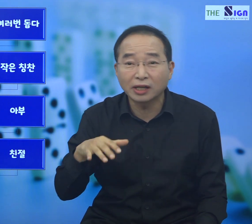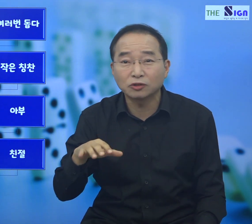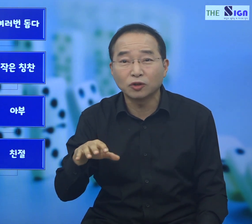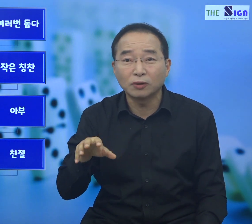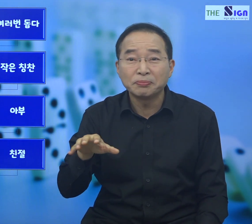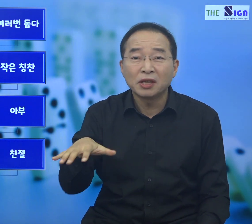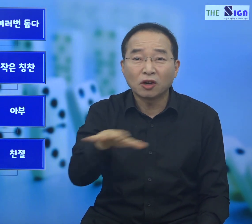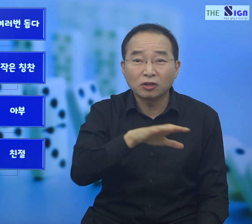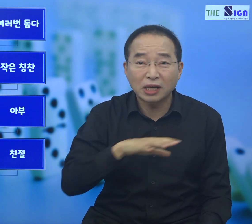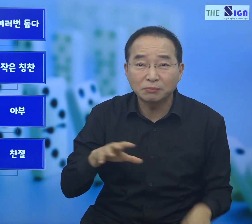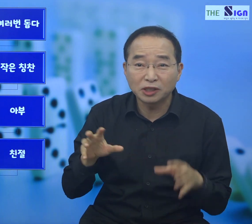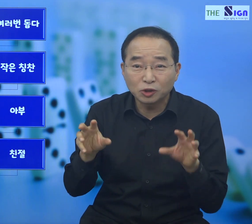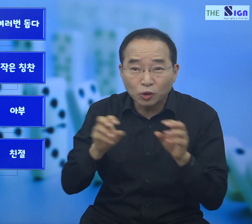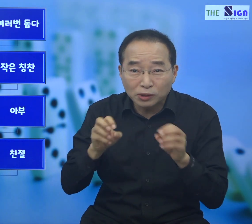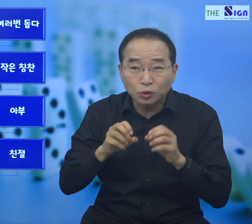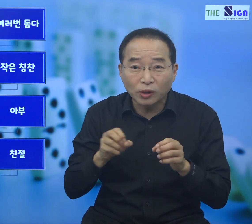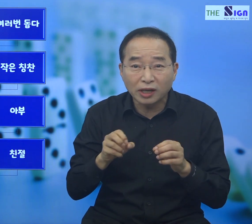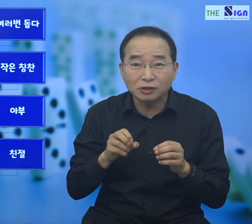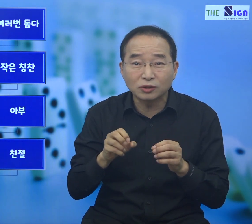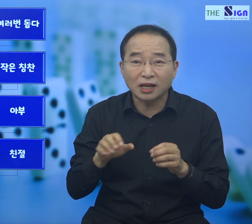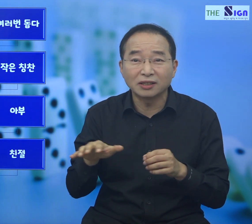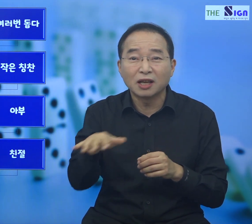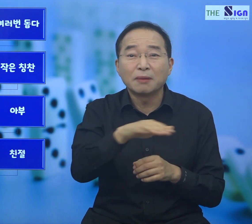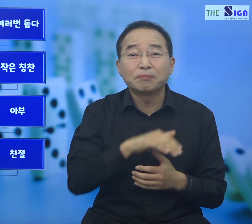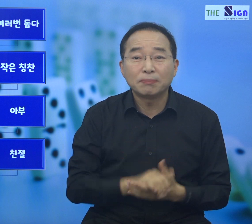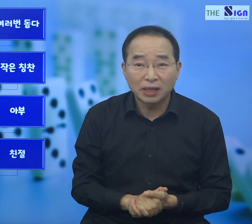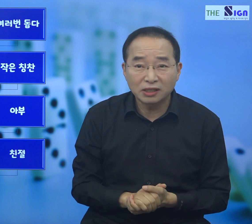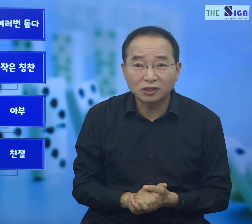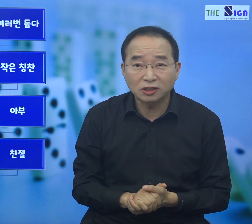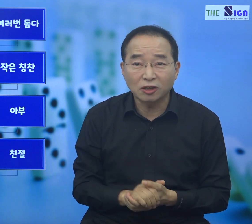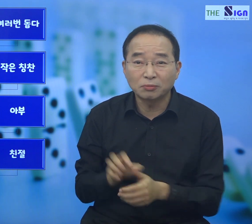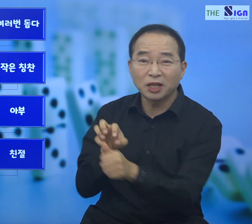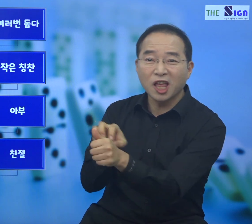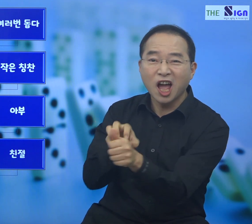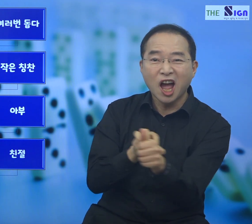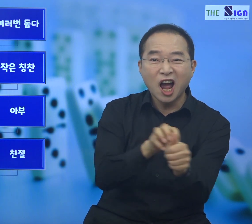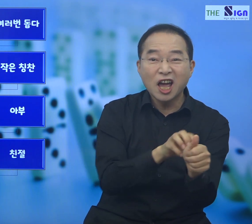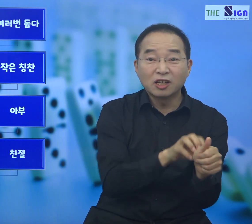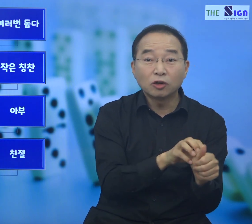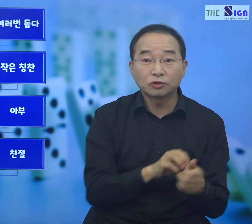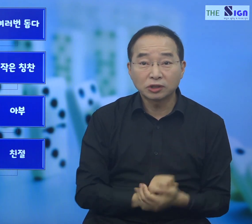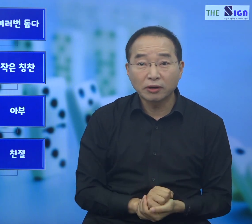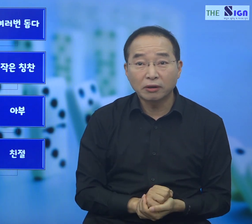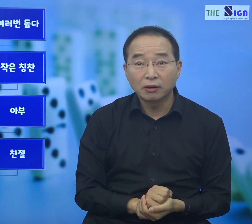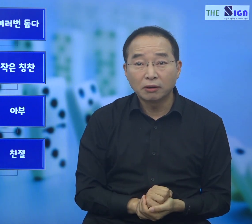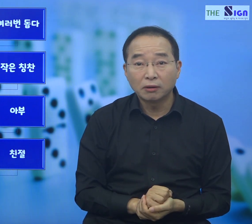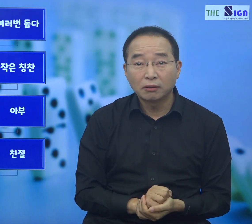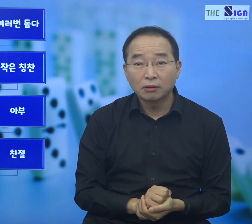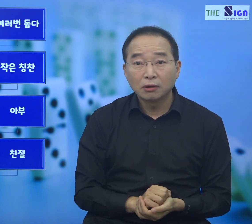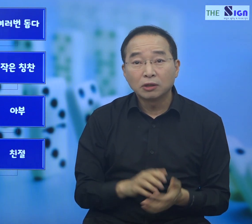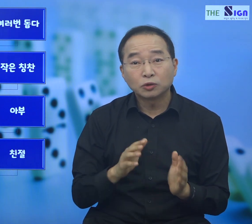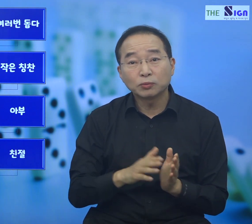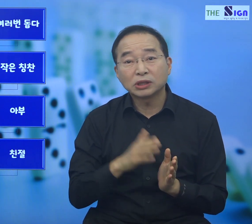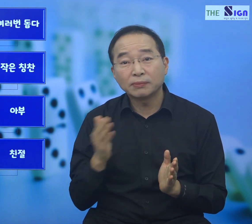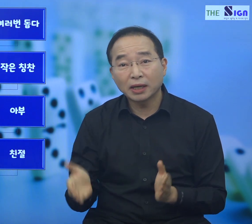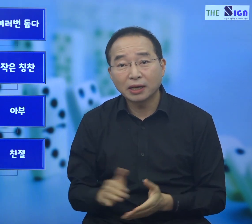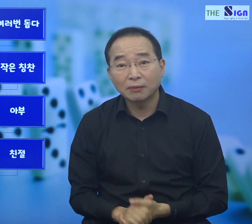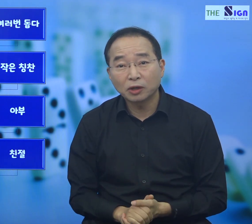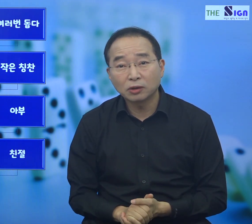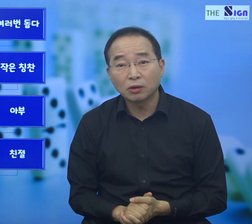해가지고 여러 사람들이 조금씩 돈 해가지고 약간 민폐를 끼쳤어. 그러면 이런 것도 써요. 좀 더 심하게 나가면 어때요?